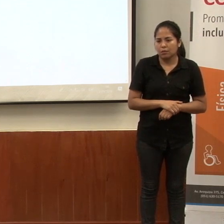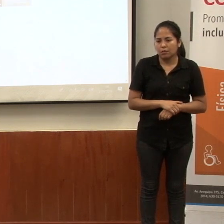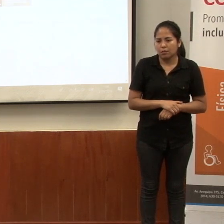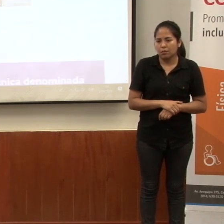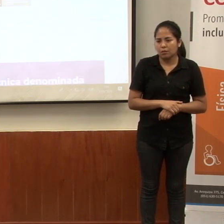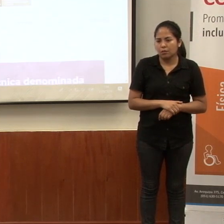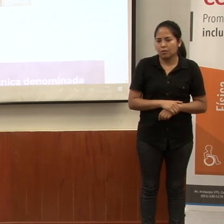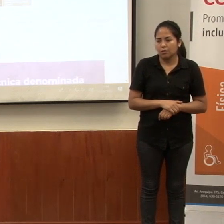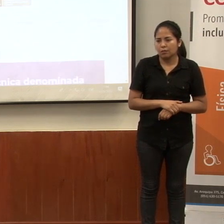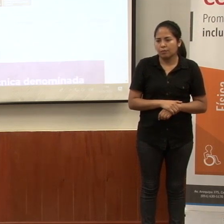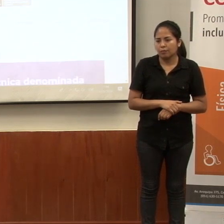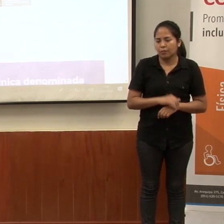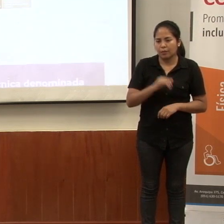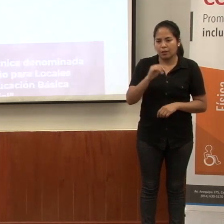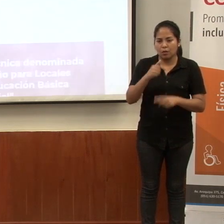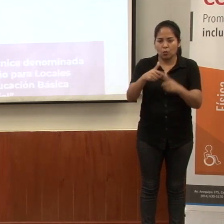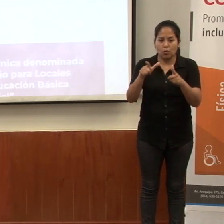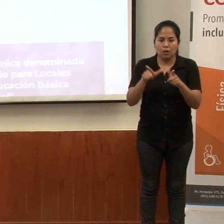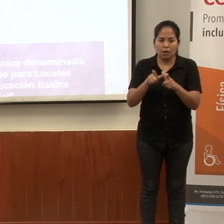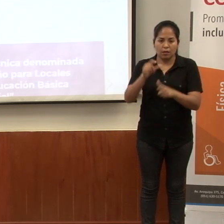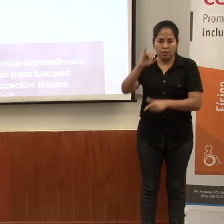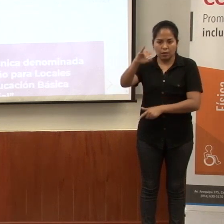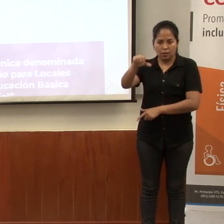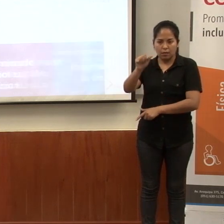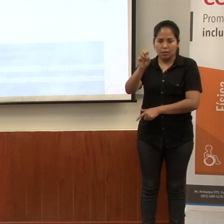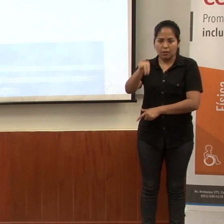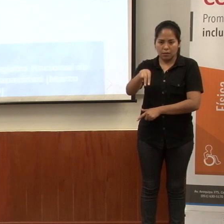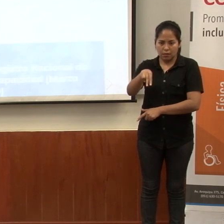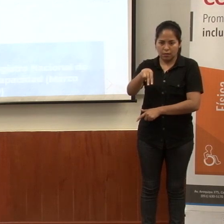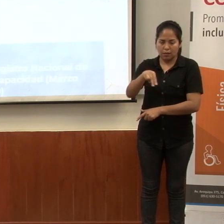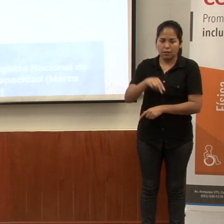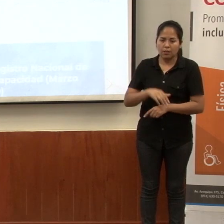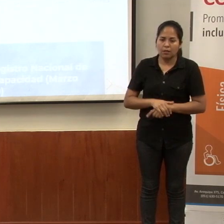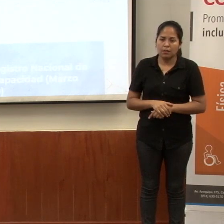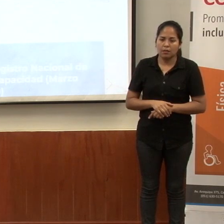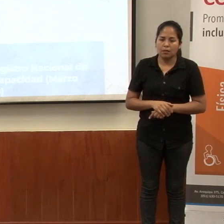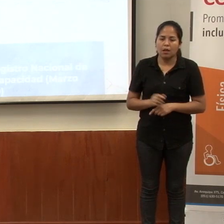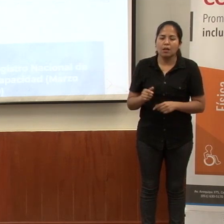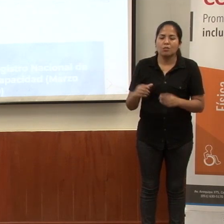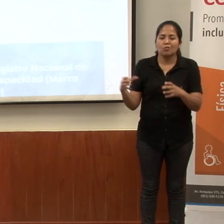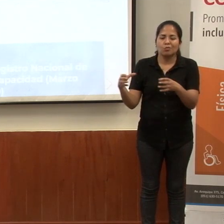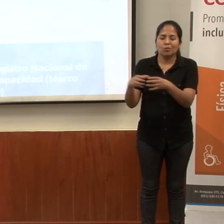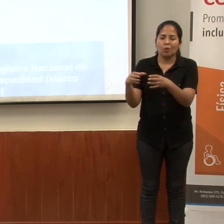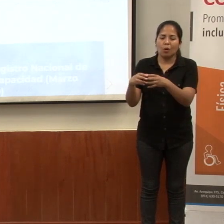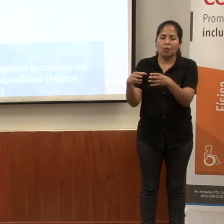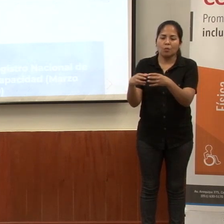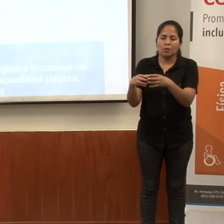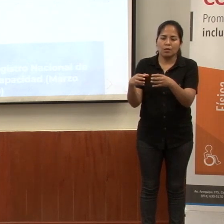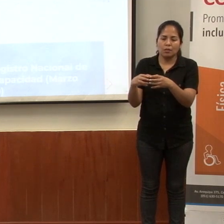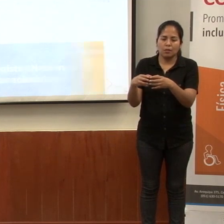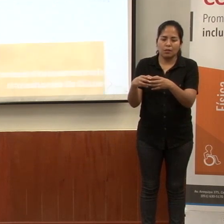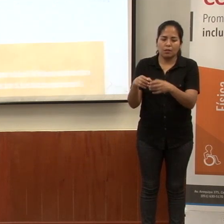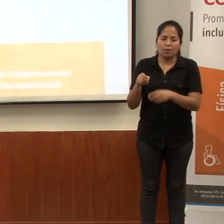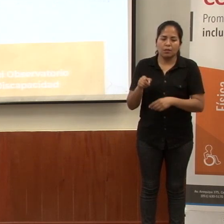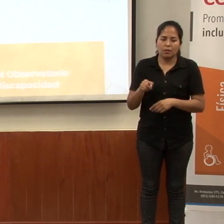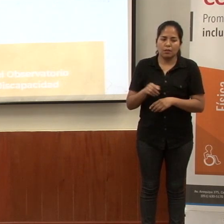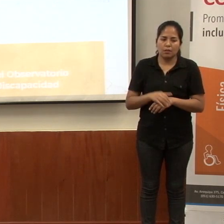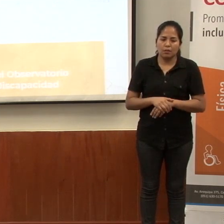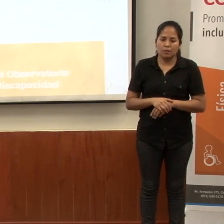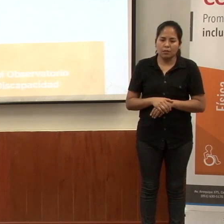de nada menos que de Jaén, de que hay un comité episcopal, qué sé